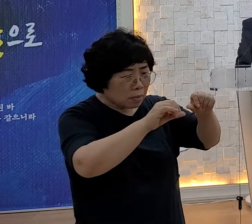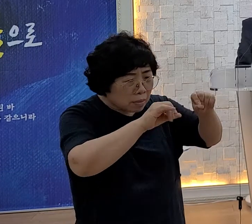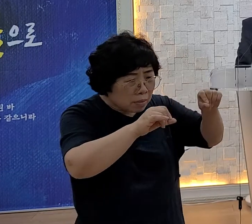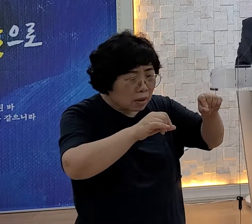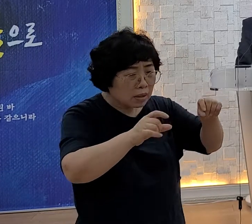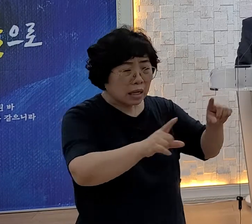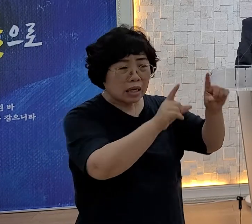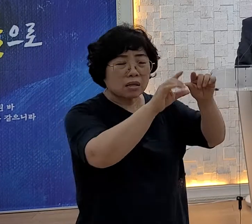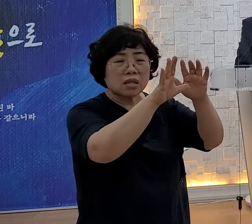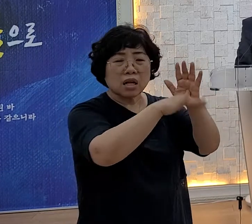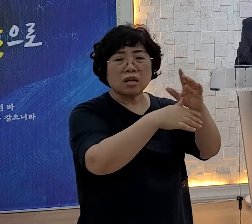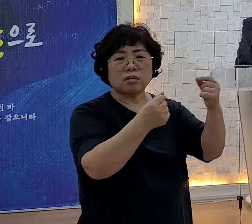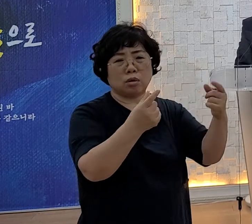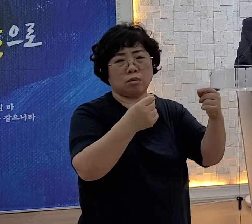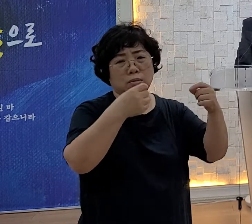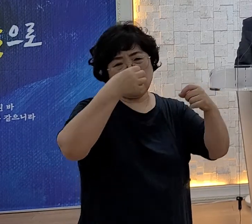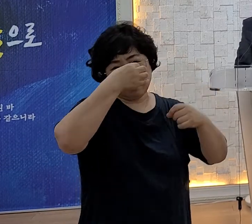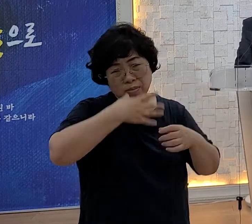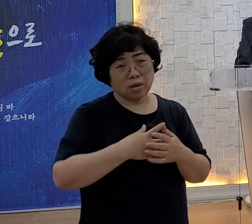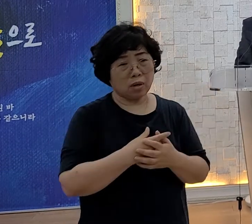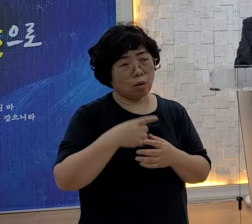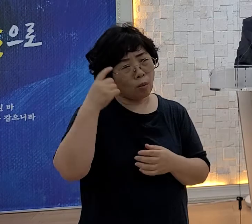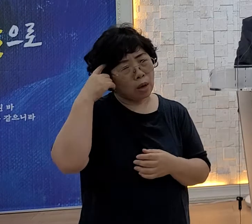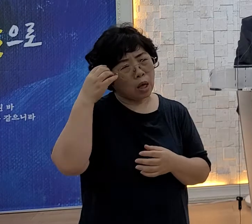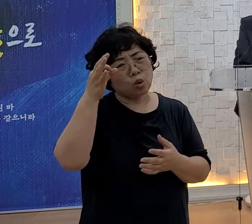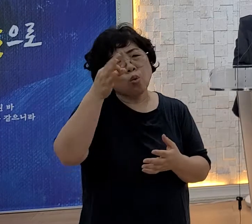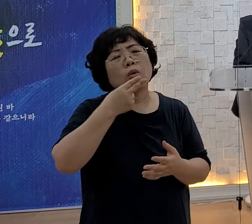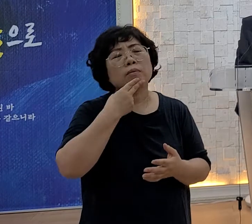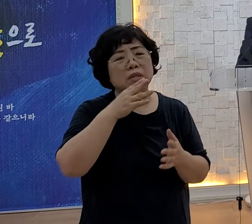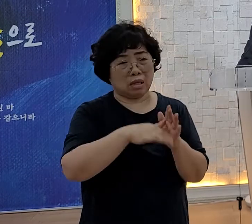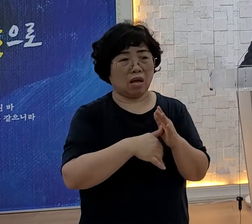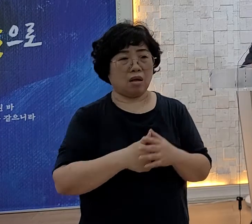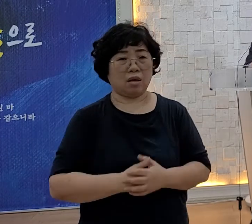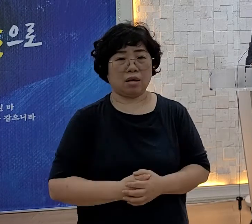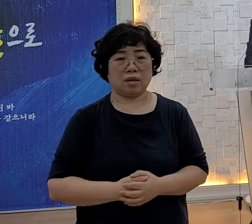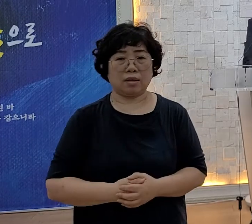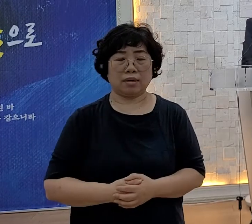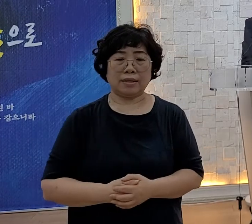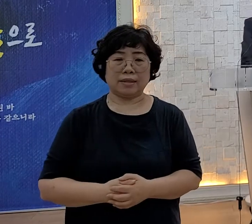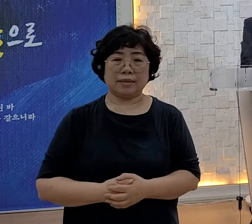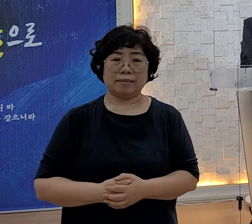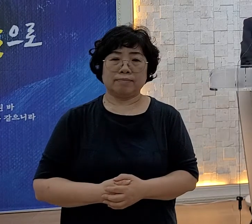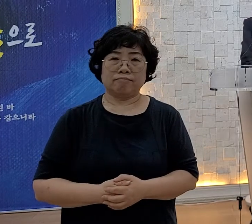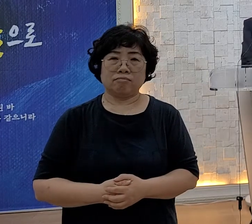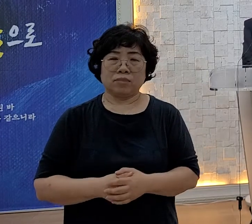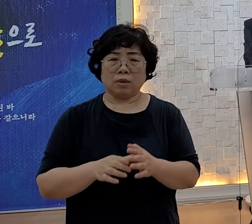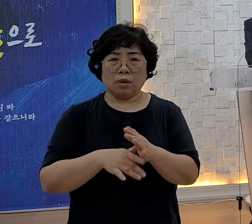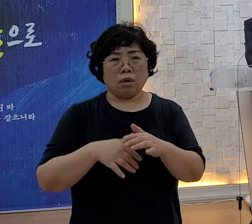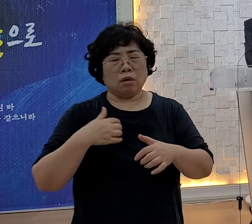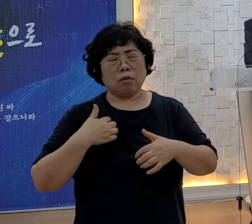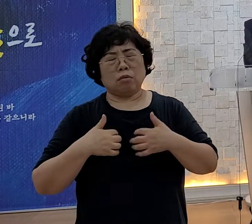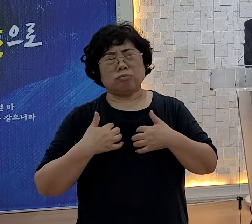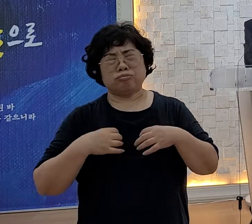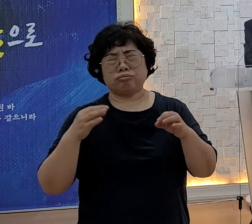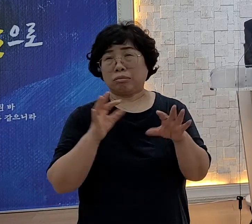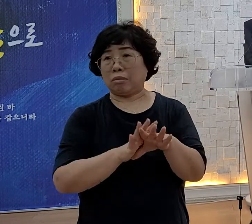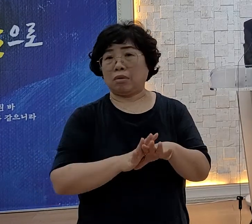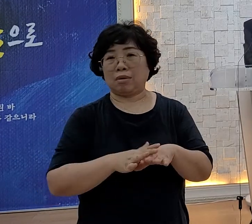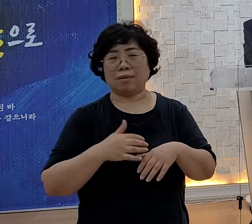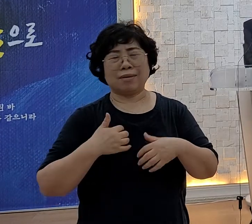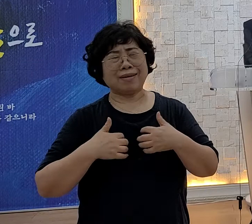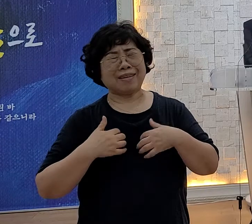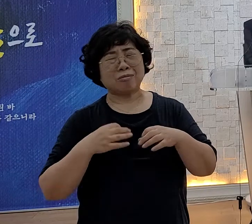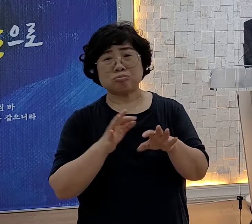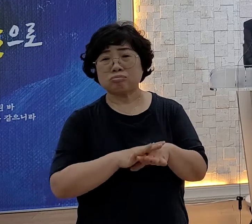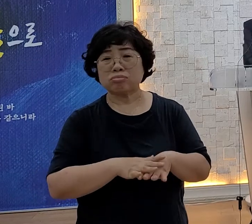않은 문제가 생겼다. 여러분 그러면요 기쁨이 그냥 확 사요.